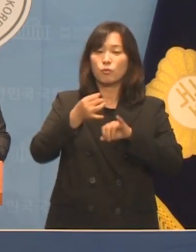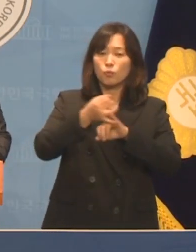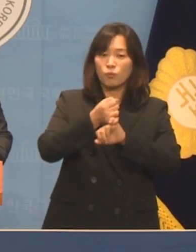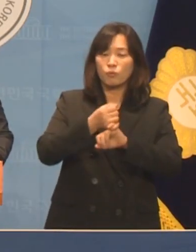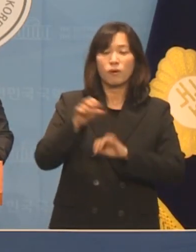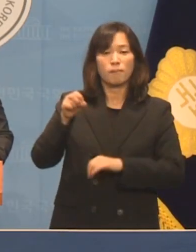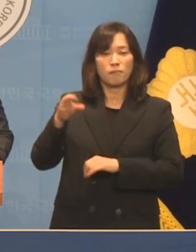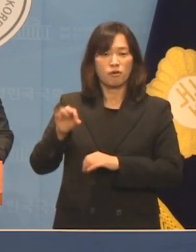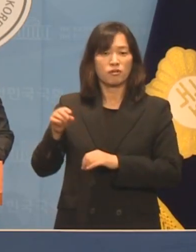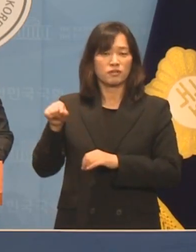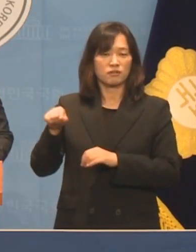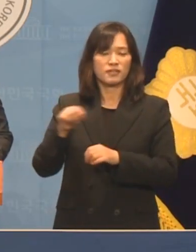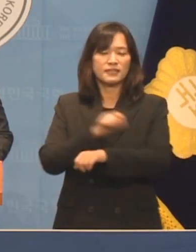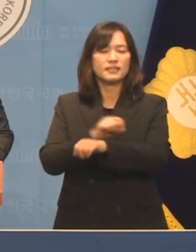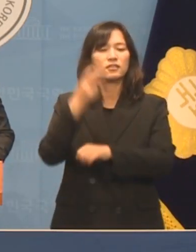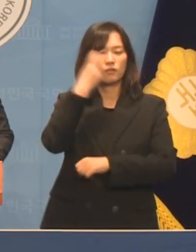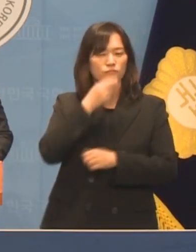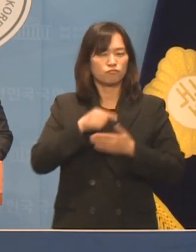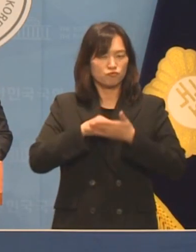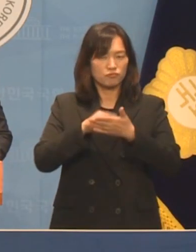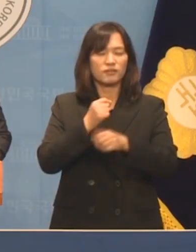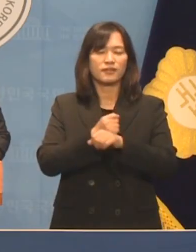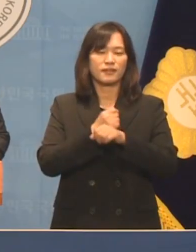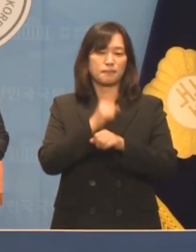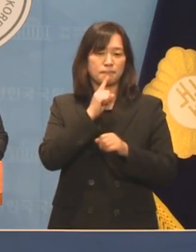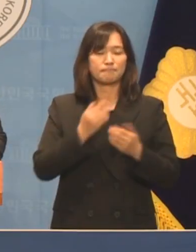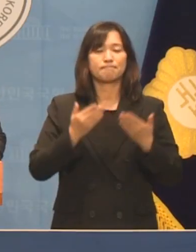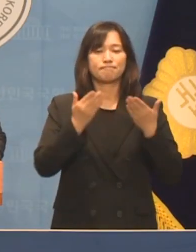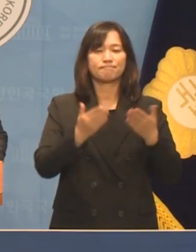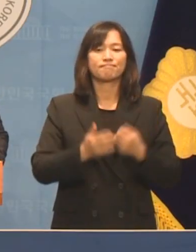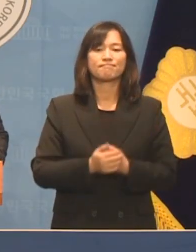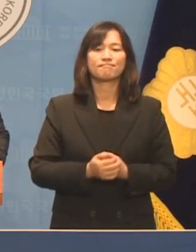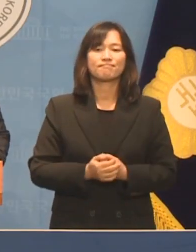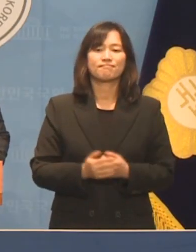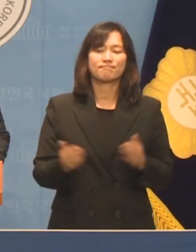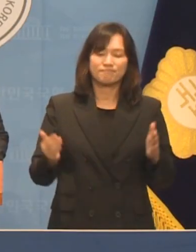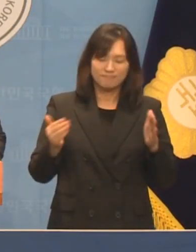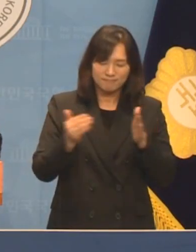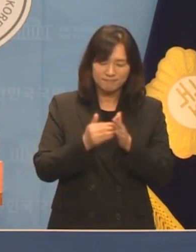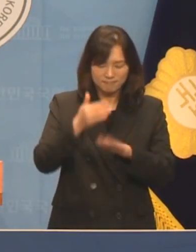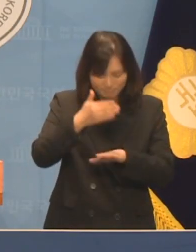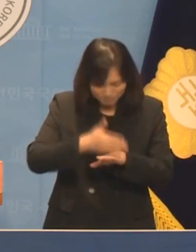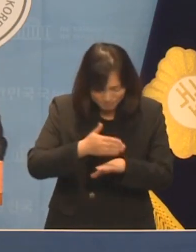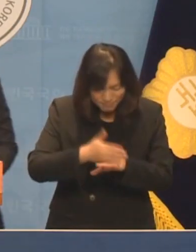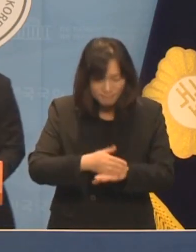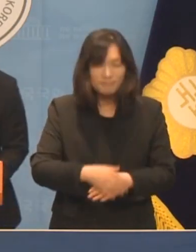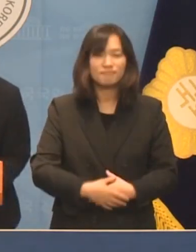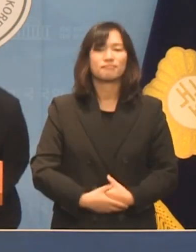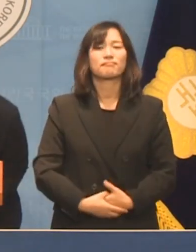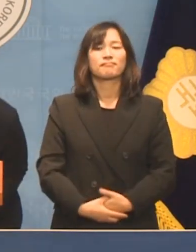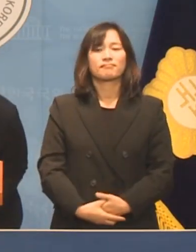명태균 게이트 특검을 추진하겠다는 말씀도 드리겠습니다. 이상으로 기자회견 마치겠습니다. 감사합니다.